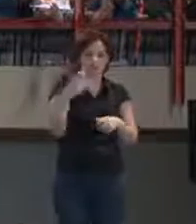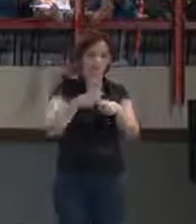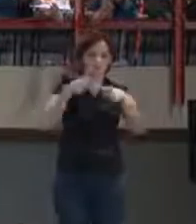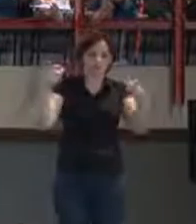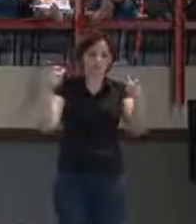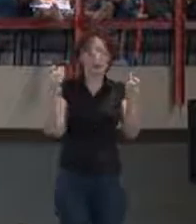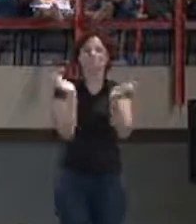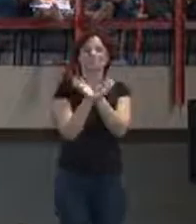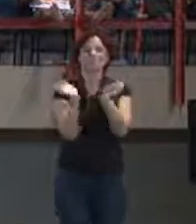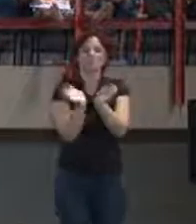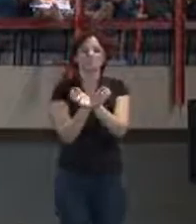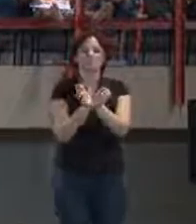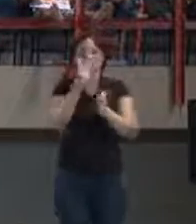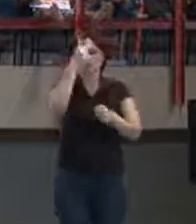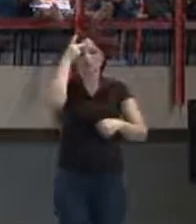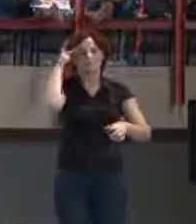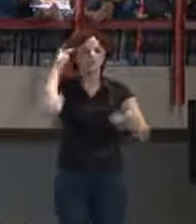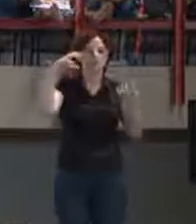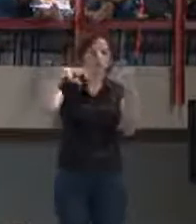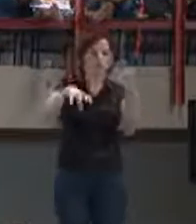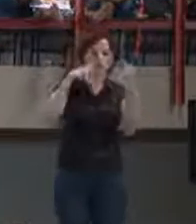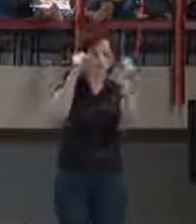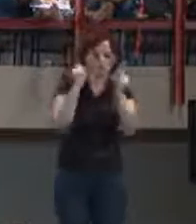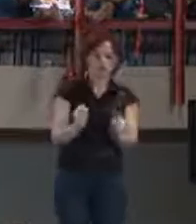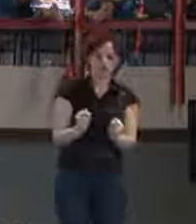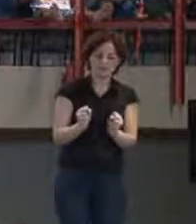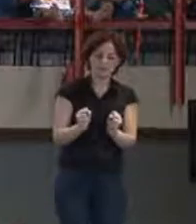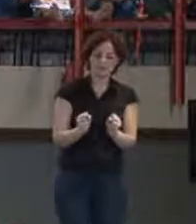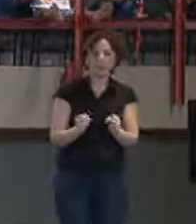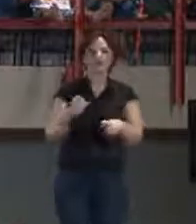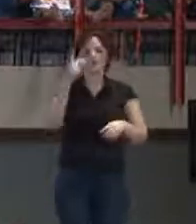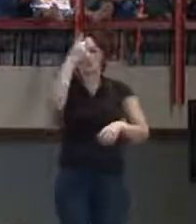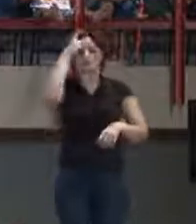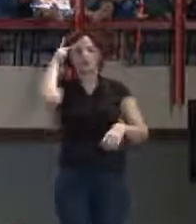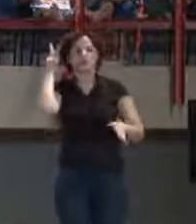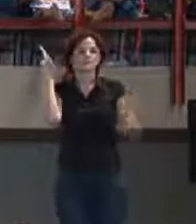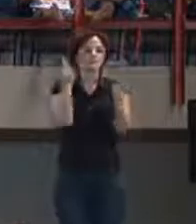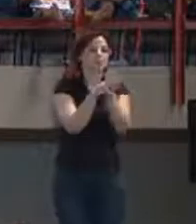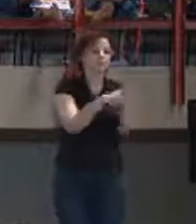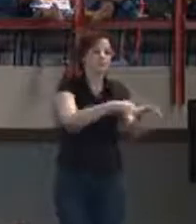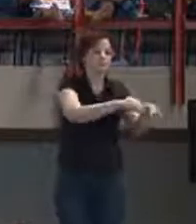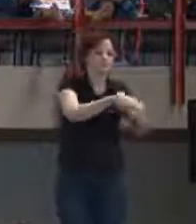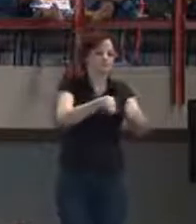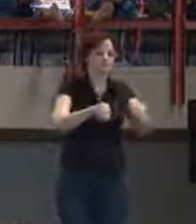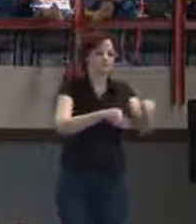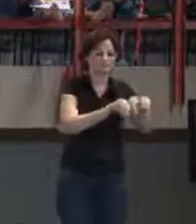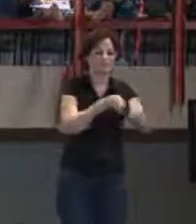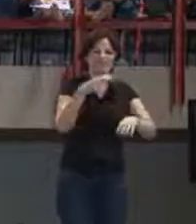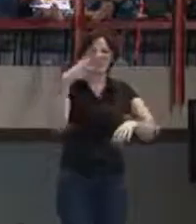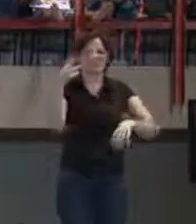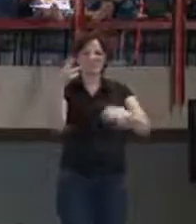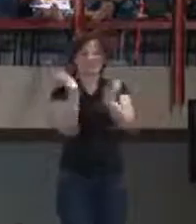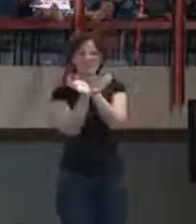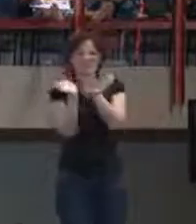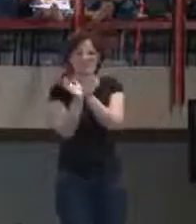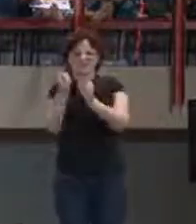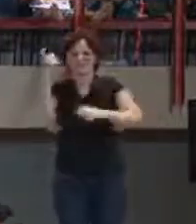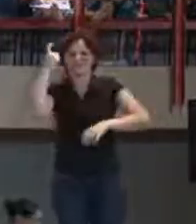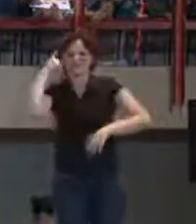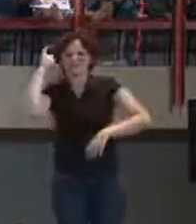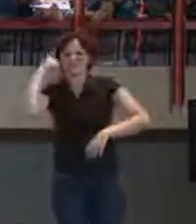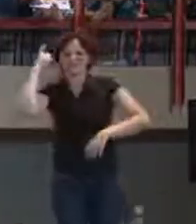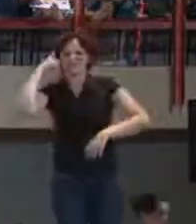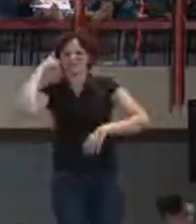latifundiários. Ou seja, desculpem, 3 grupos de mentalidade conservadora. E, lamentavelmente, não